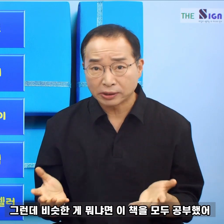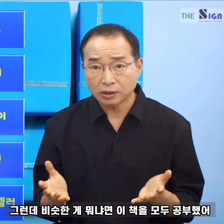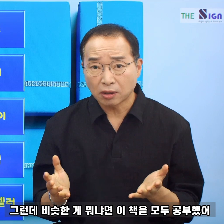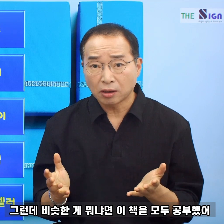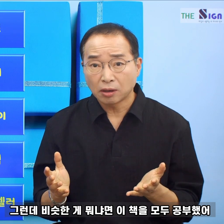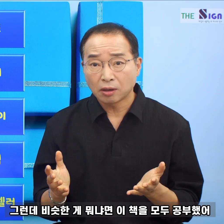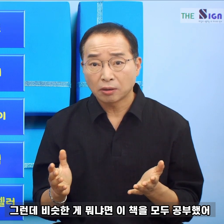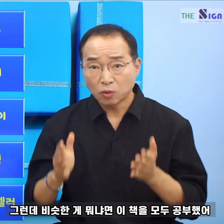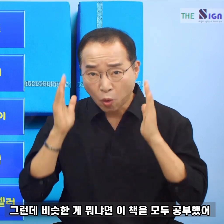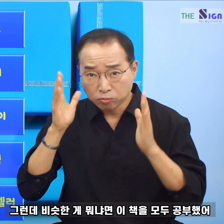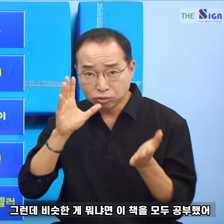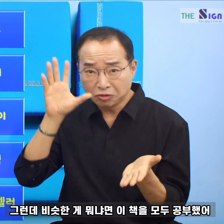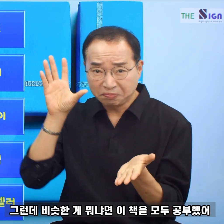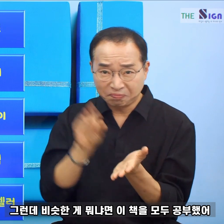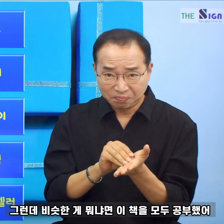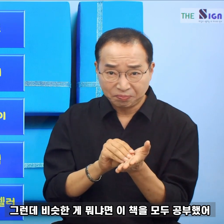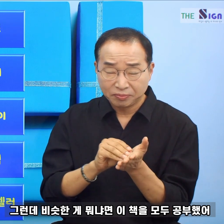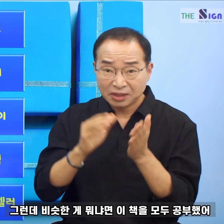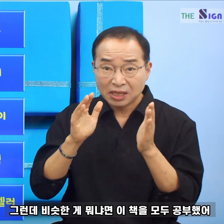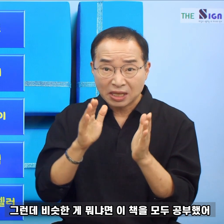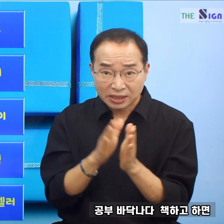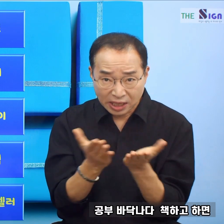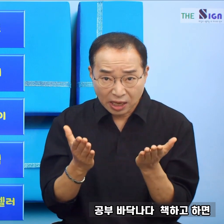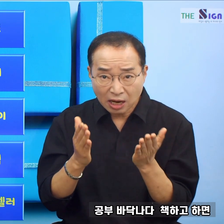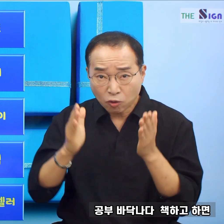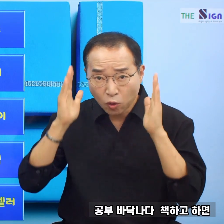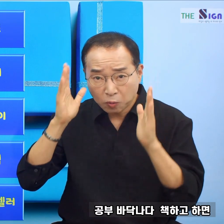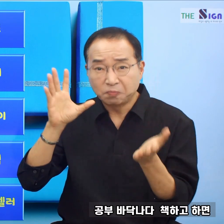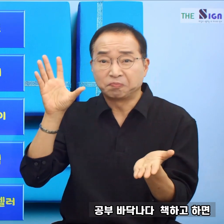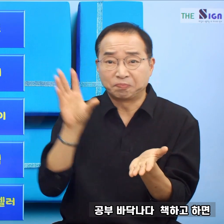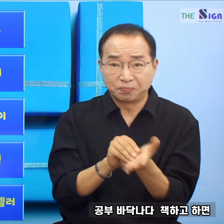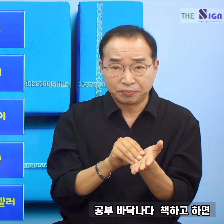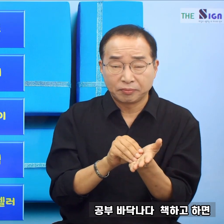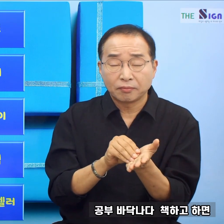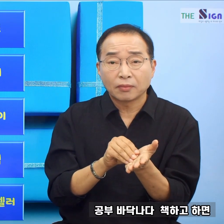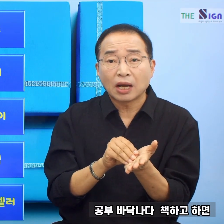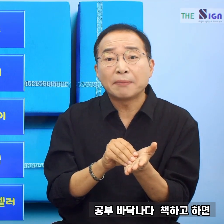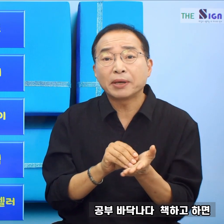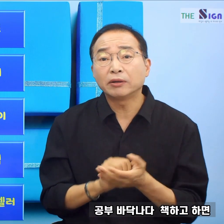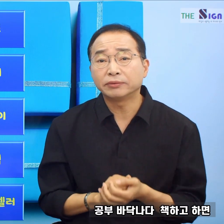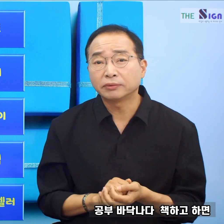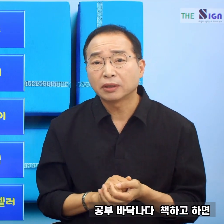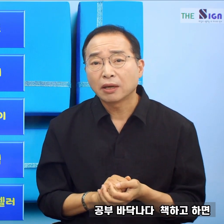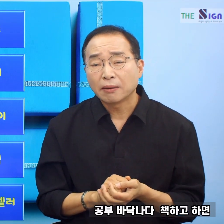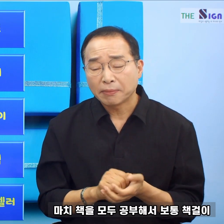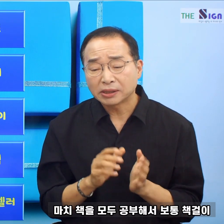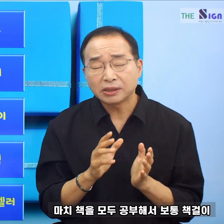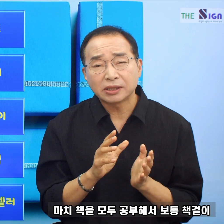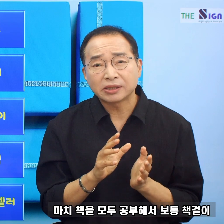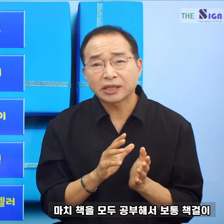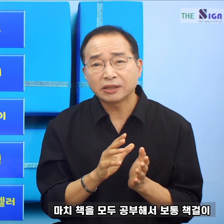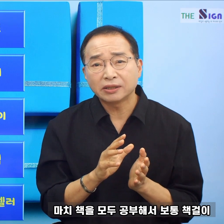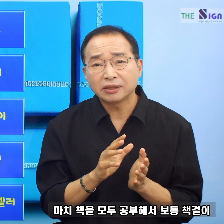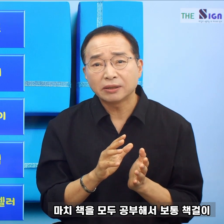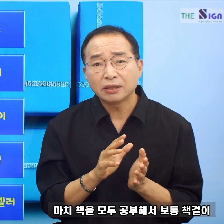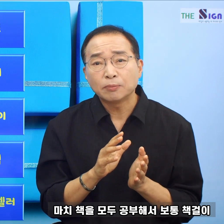공부했어. 공부 책하고 하면 마치 이제 책을